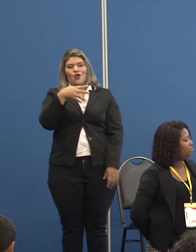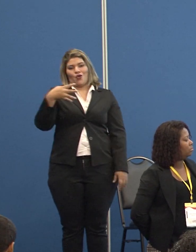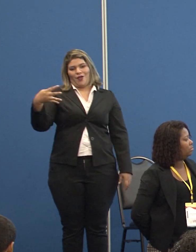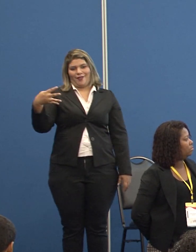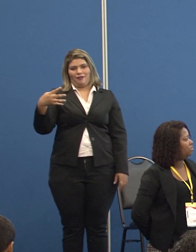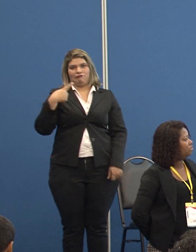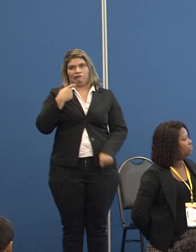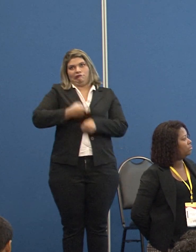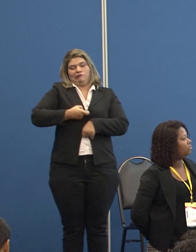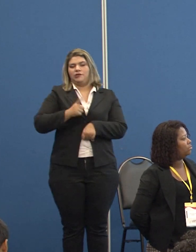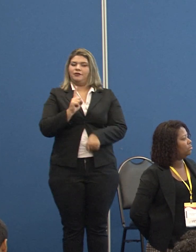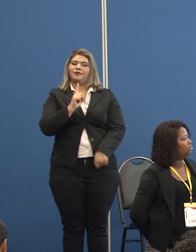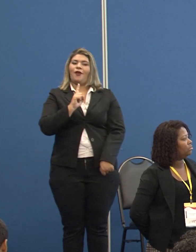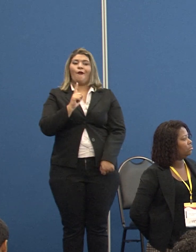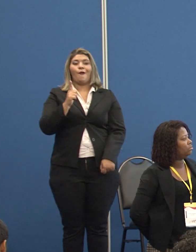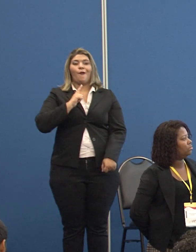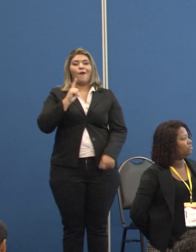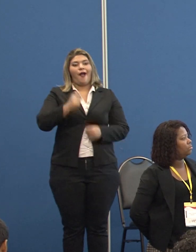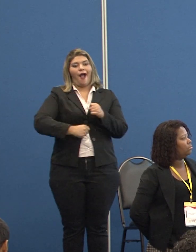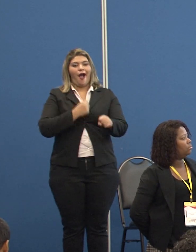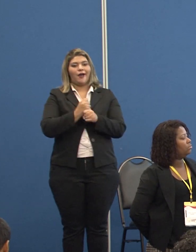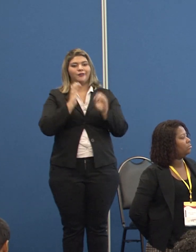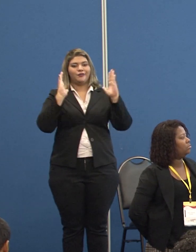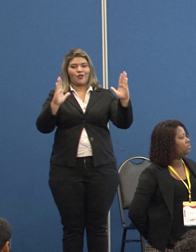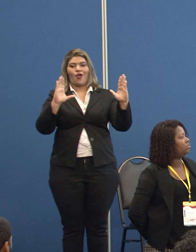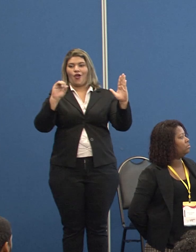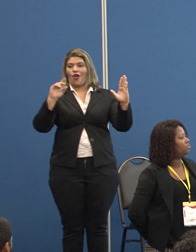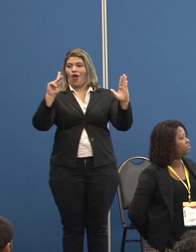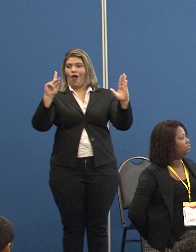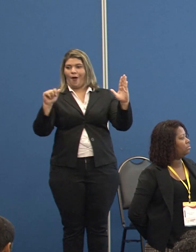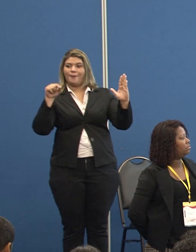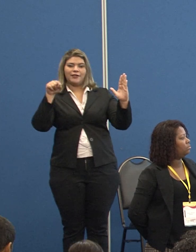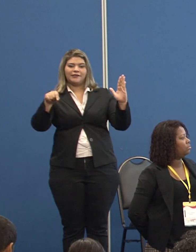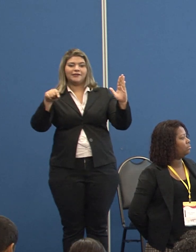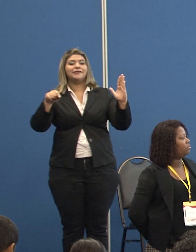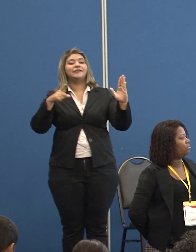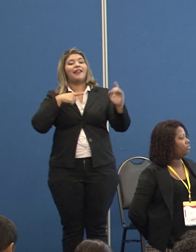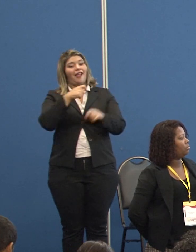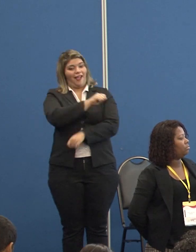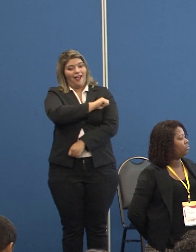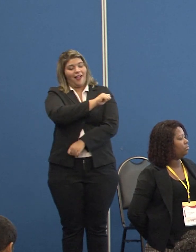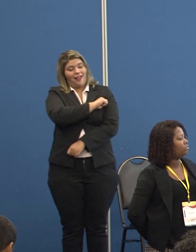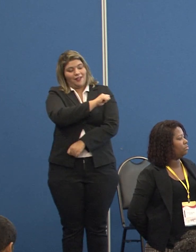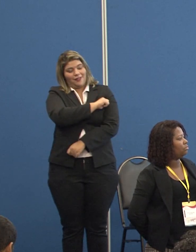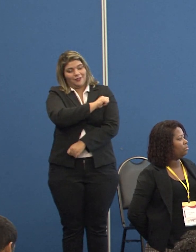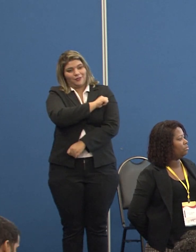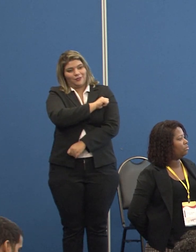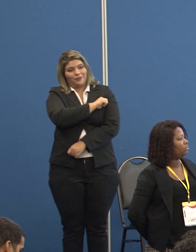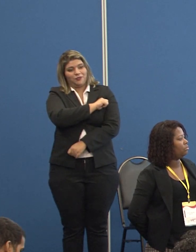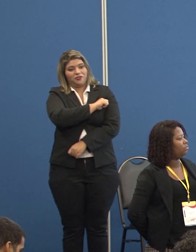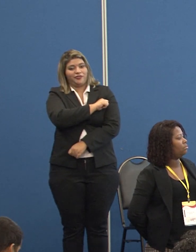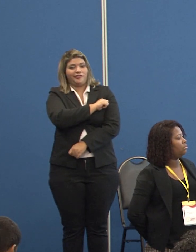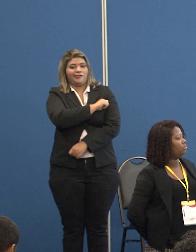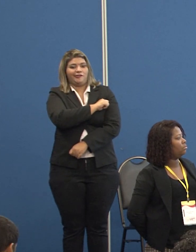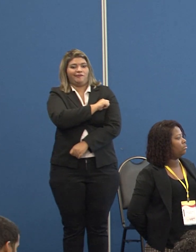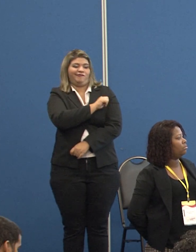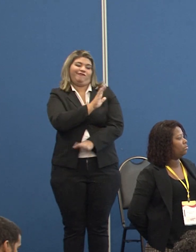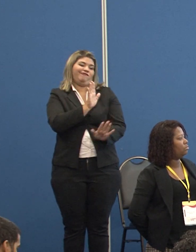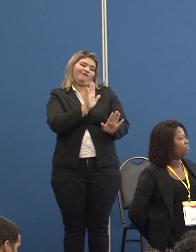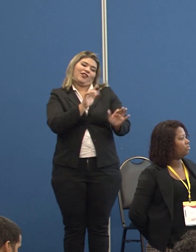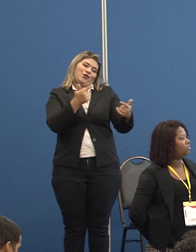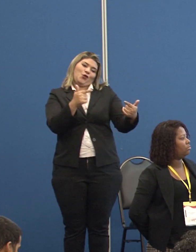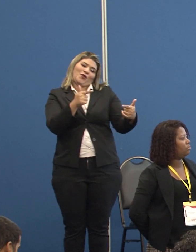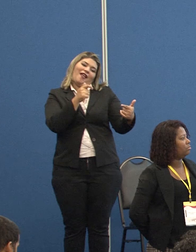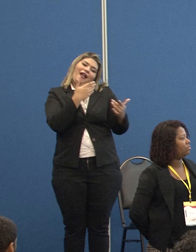tendo em vista que você tem um ano atípico, você tem Copa, o aluno está sendo liberado da escola porque vai